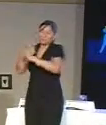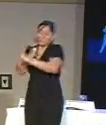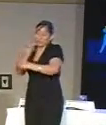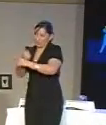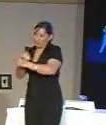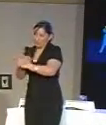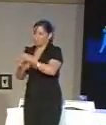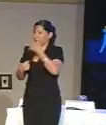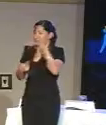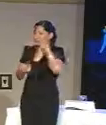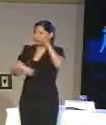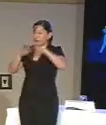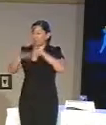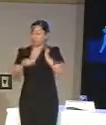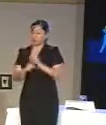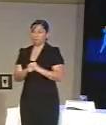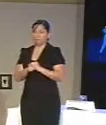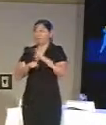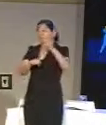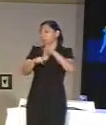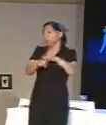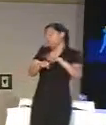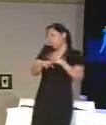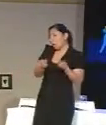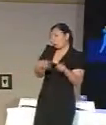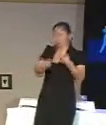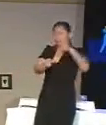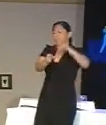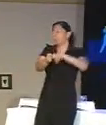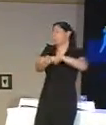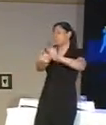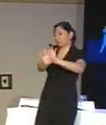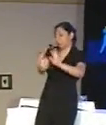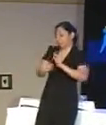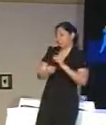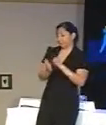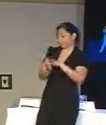¿Cuántos prestadores de servicios en el primer nivel de atención